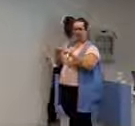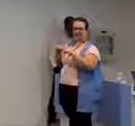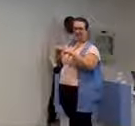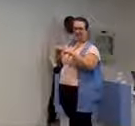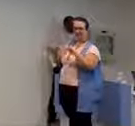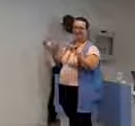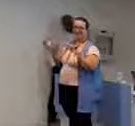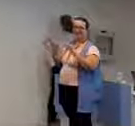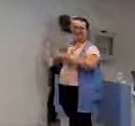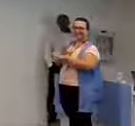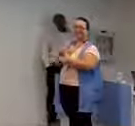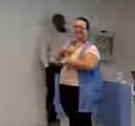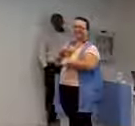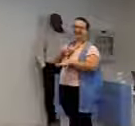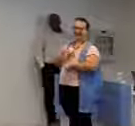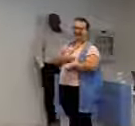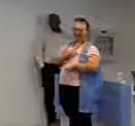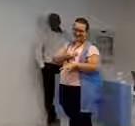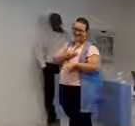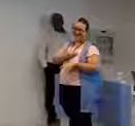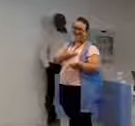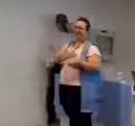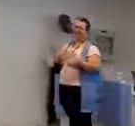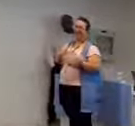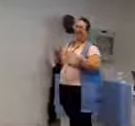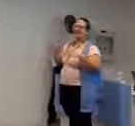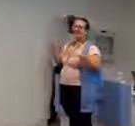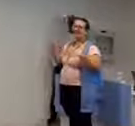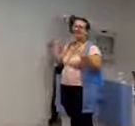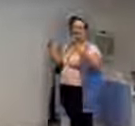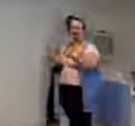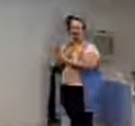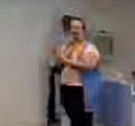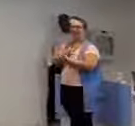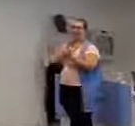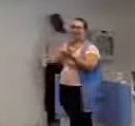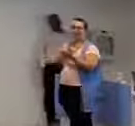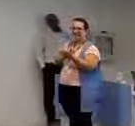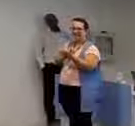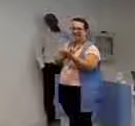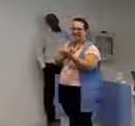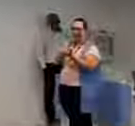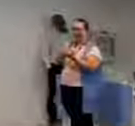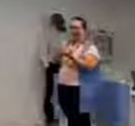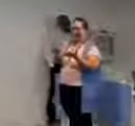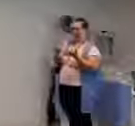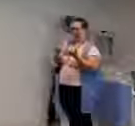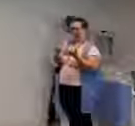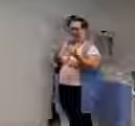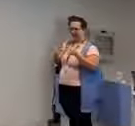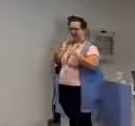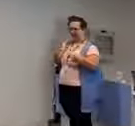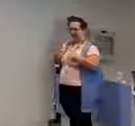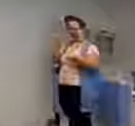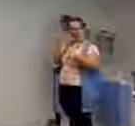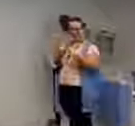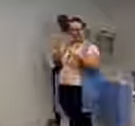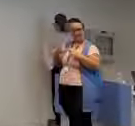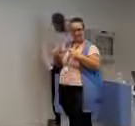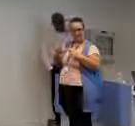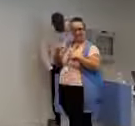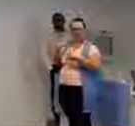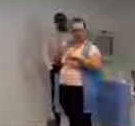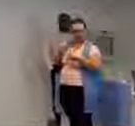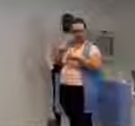efetivamente estampar ele sai fora de especificação, ele tem rugas, ele tem rompimento do material,